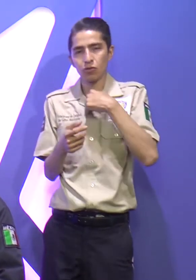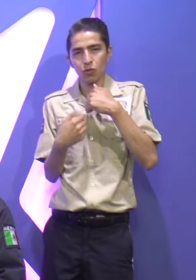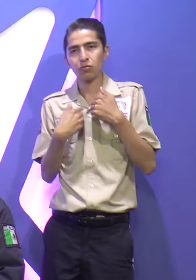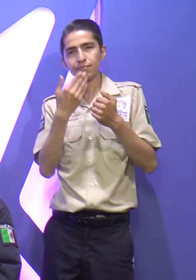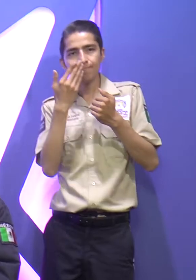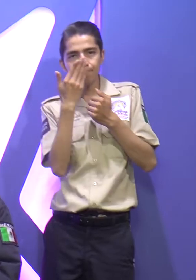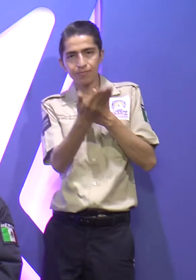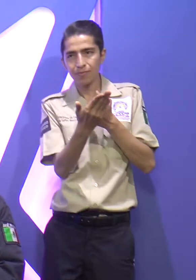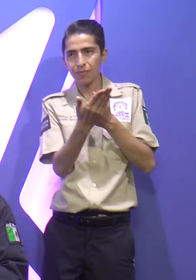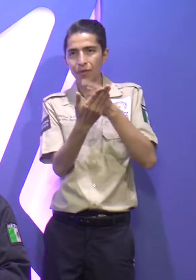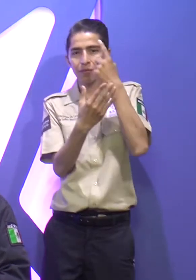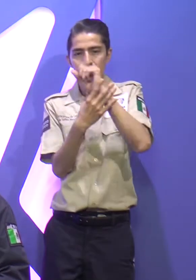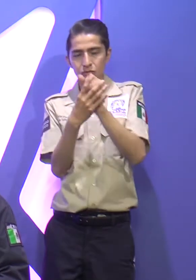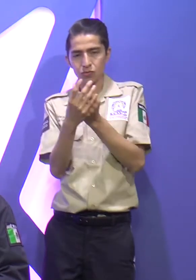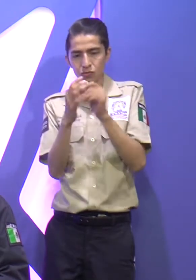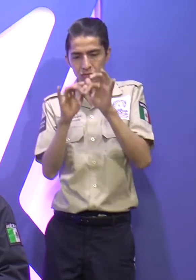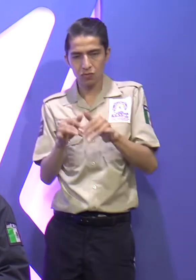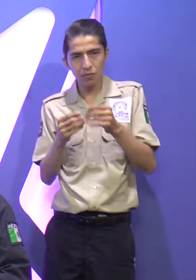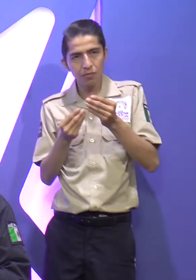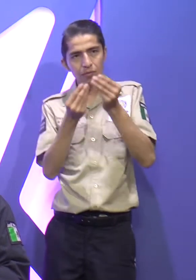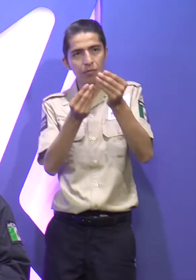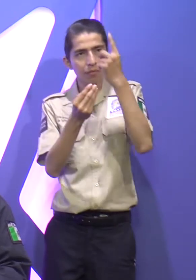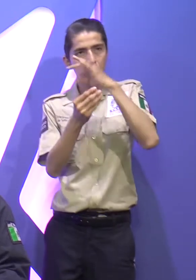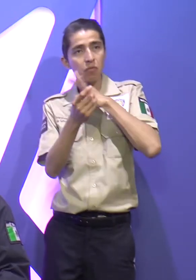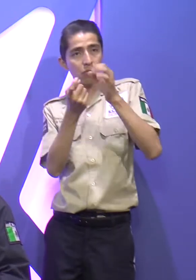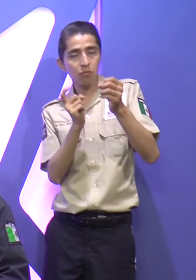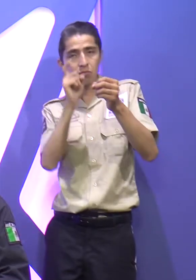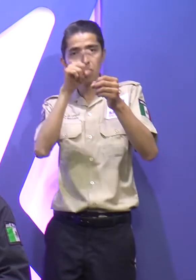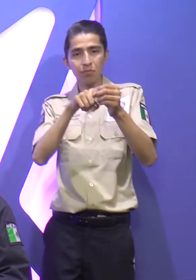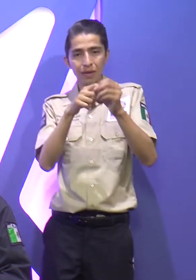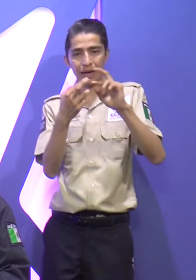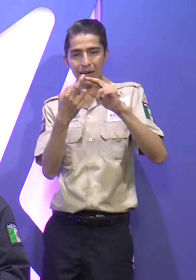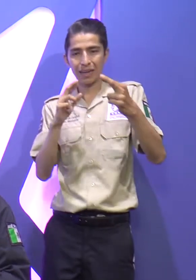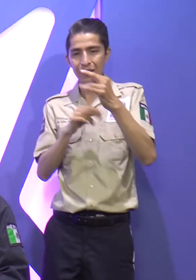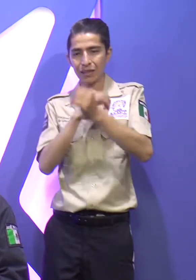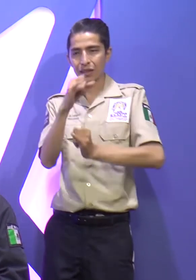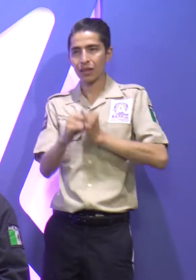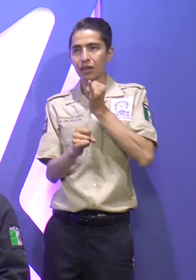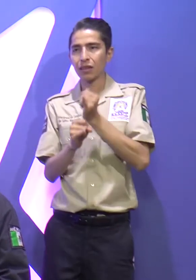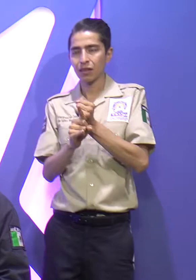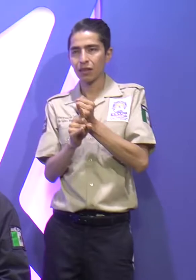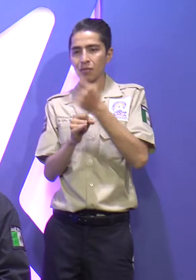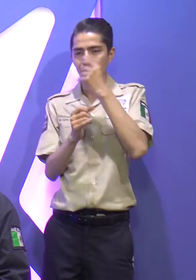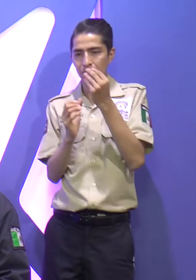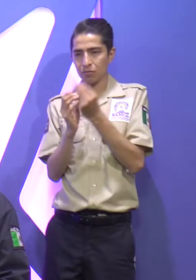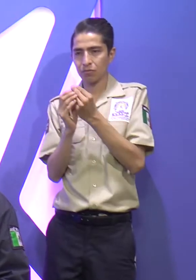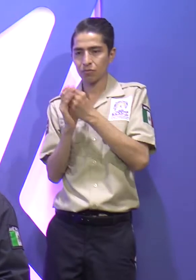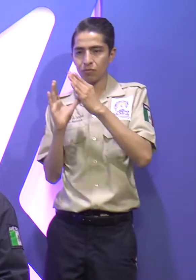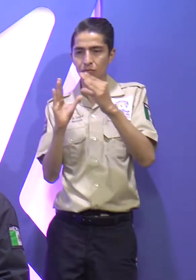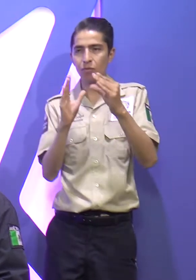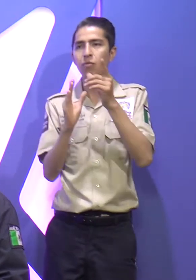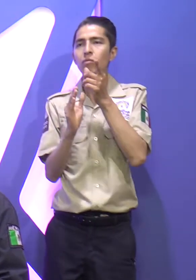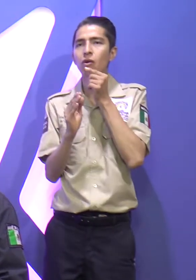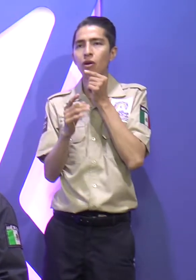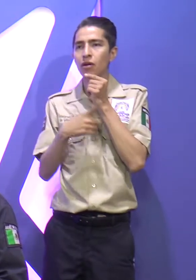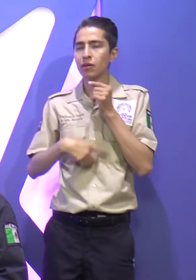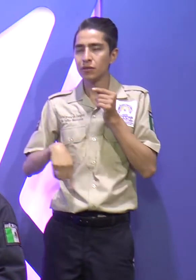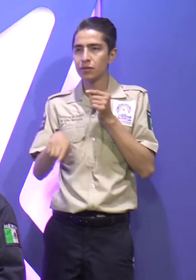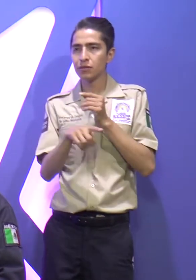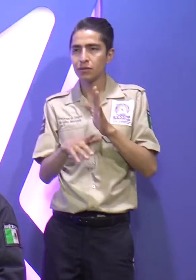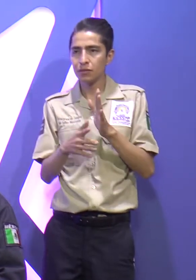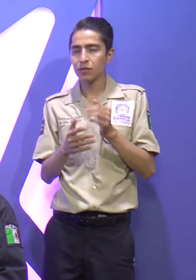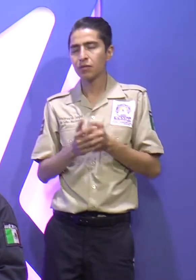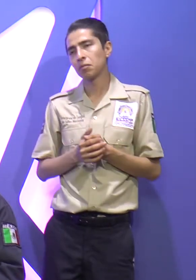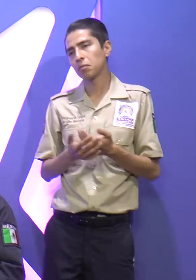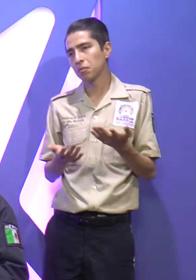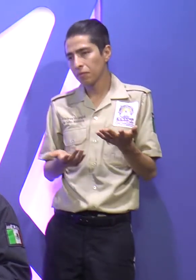solicitar el ingreso a esta red de internacionalización de capacitación policial.